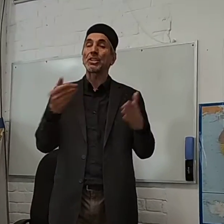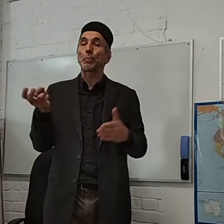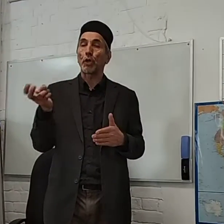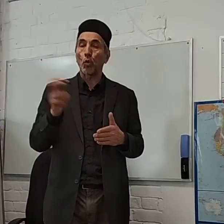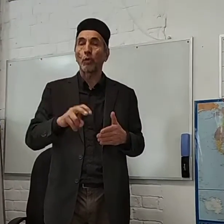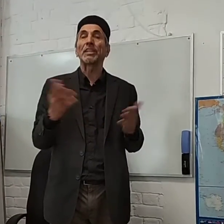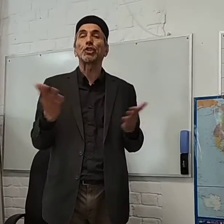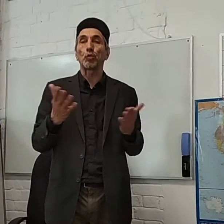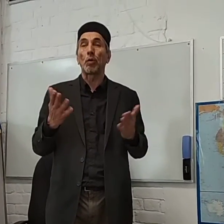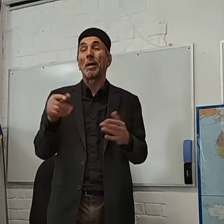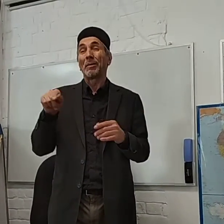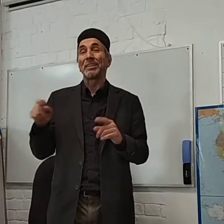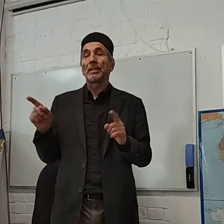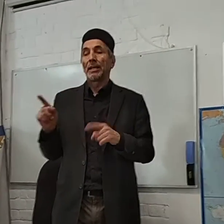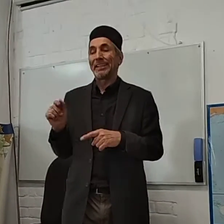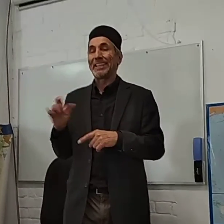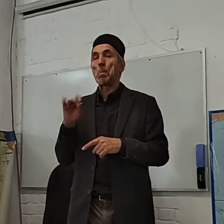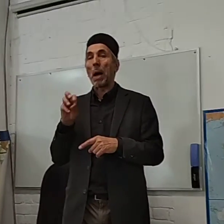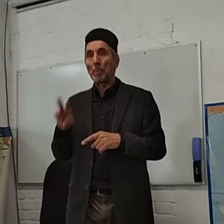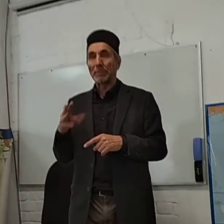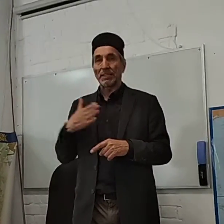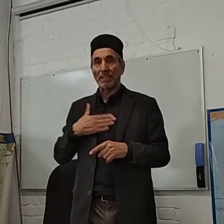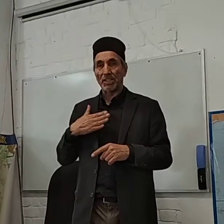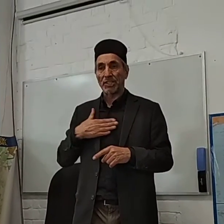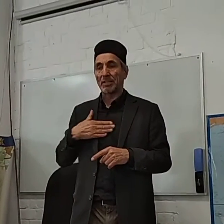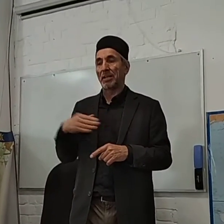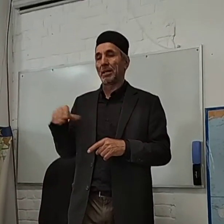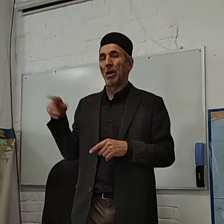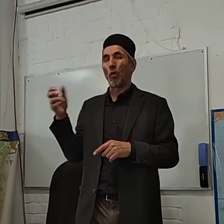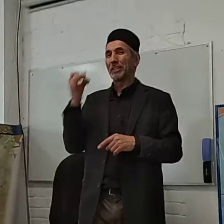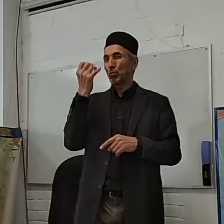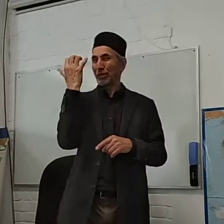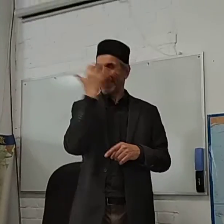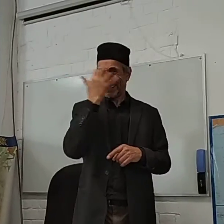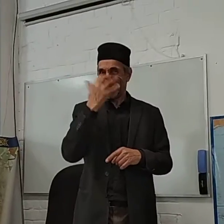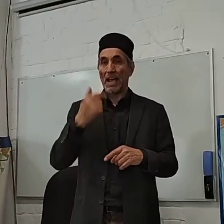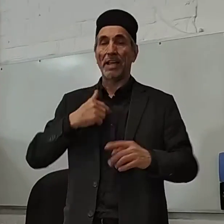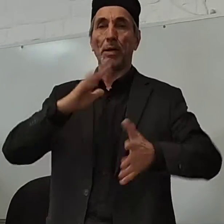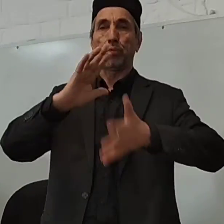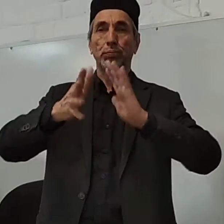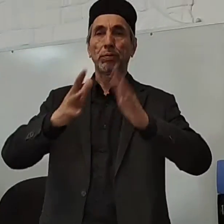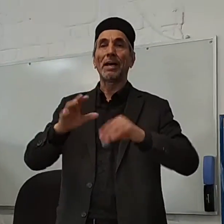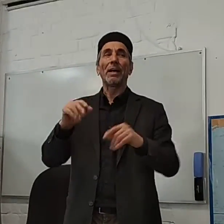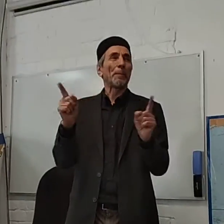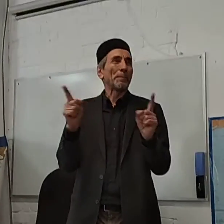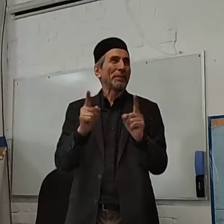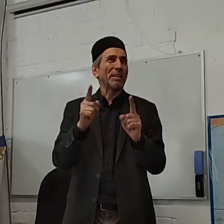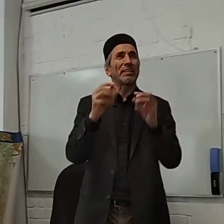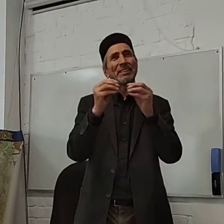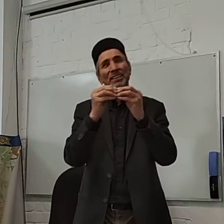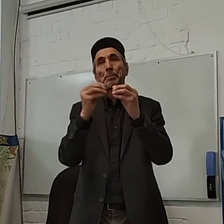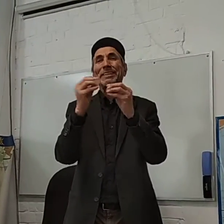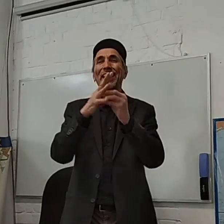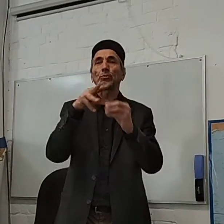А раньше приходит, ничего. Имам наш, он немножко, я был где-то 30, нас